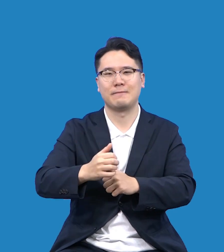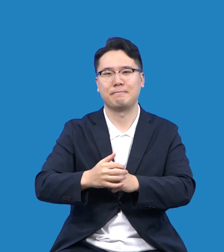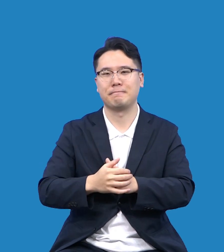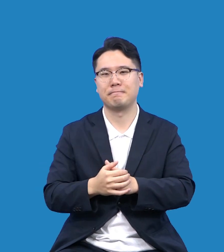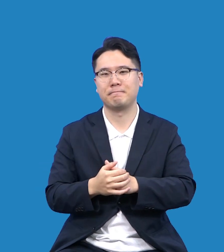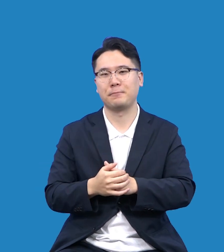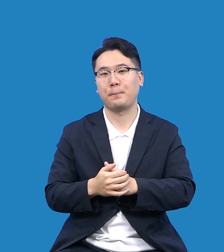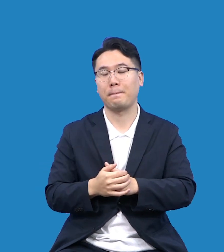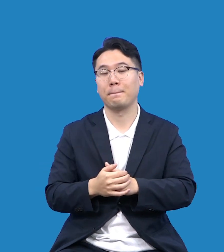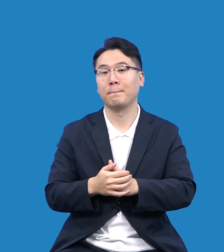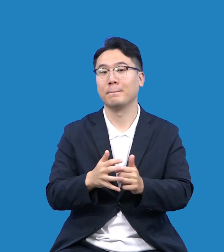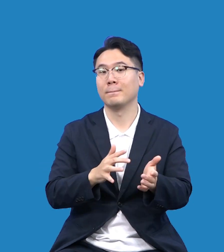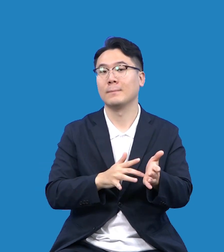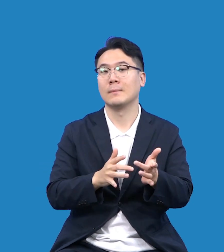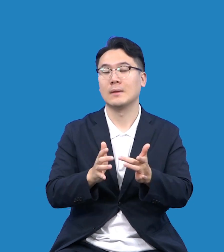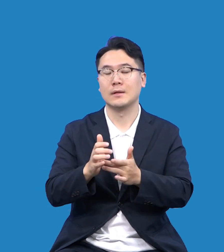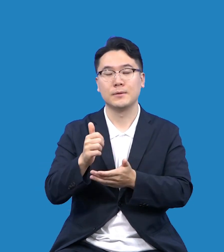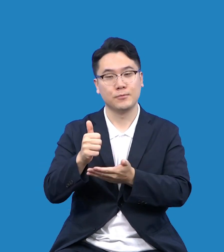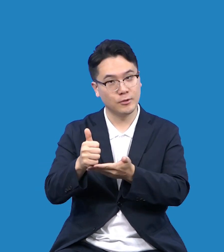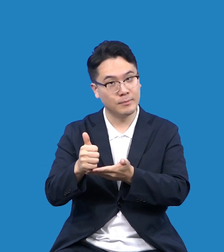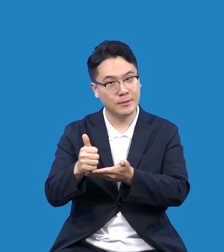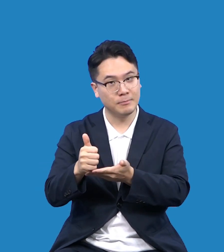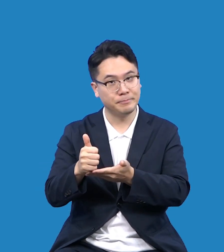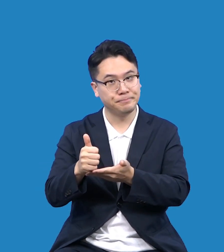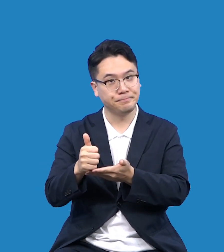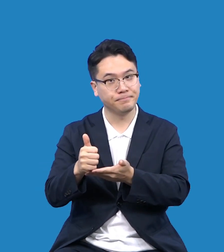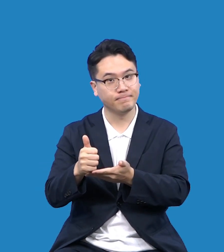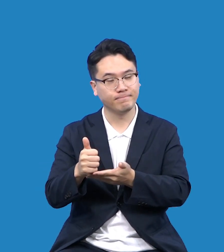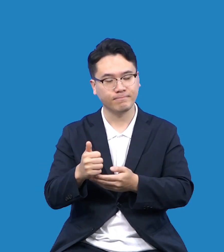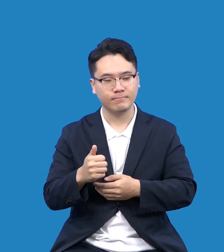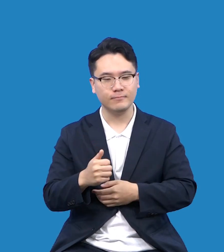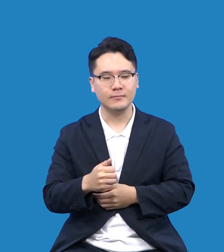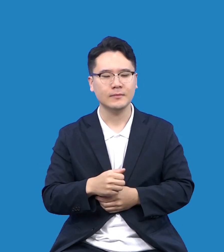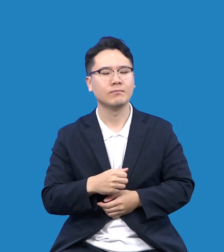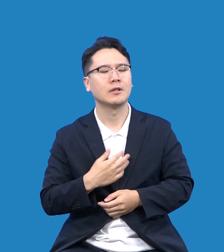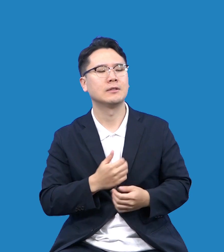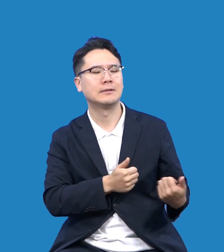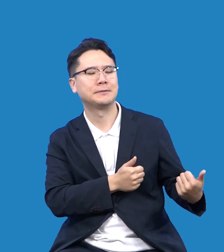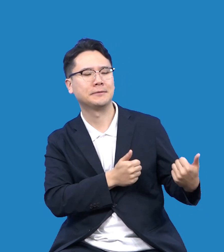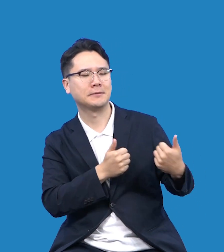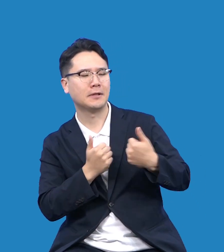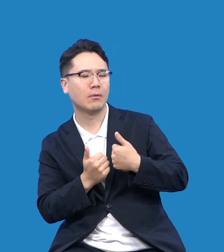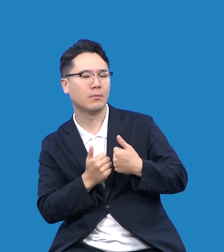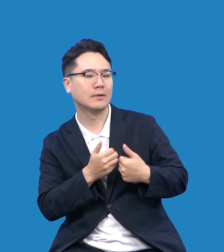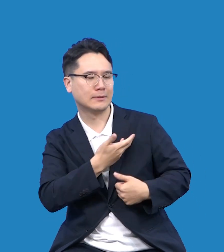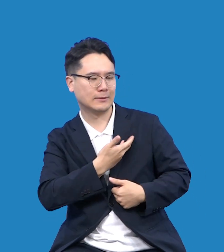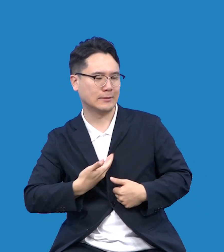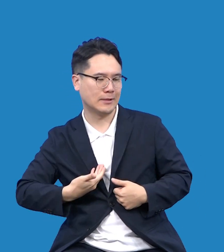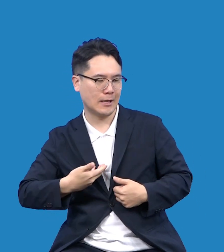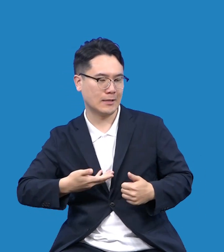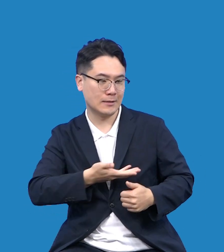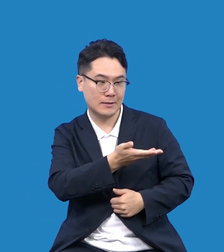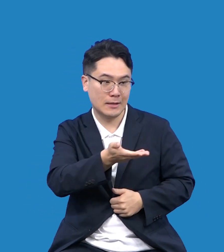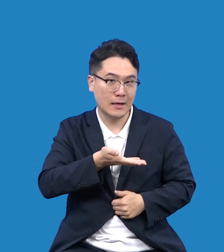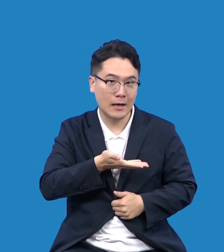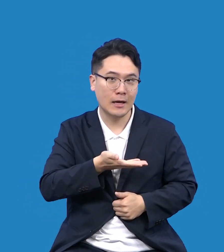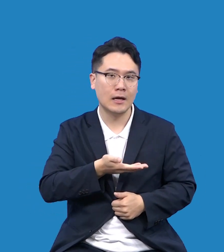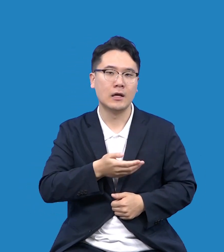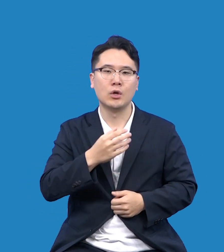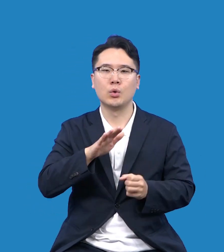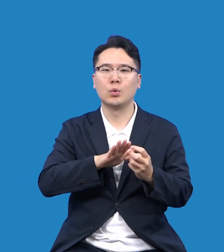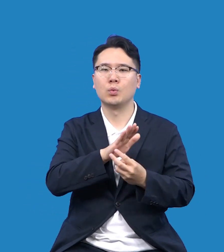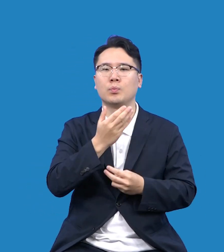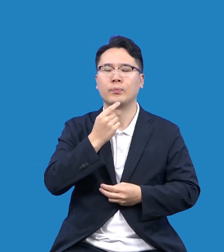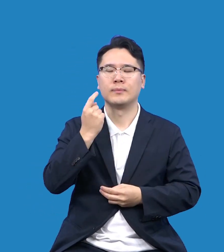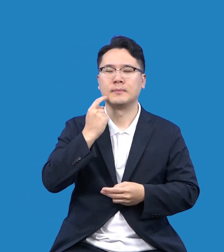자, 예수님이 당신의 제자들, 당신을 따라오는 제자들에게 요한복음 16장